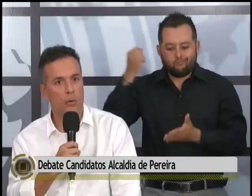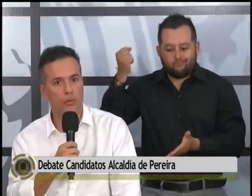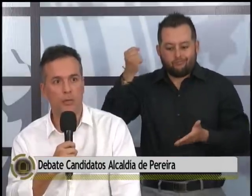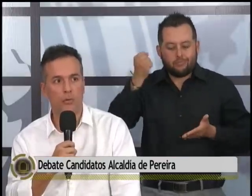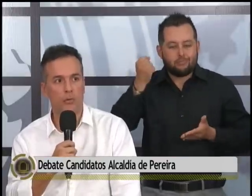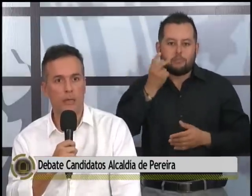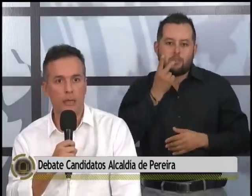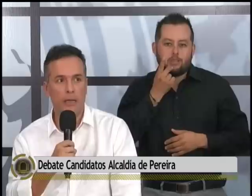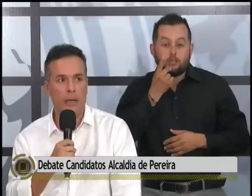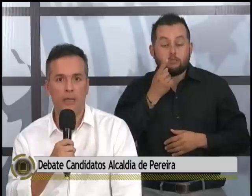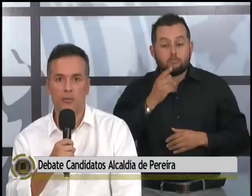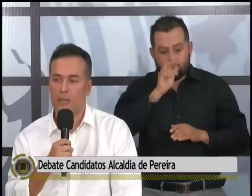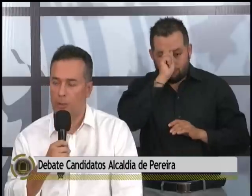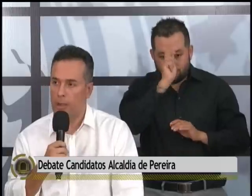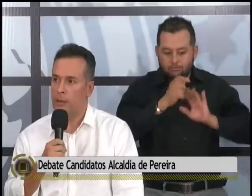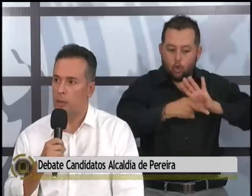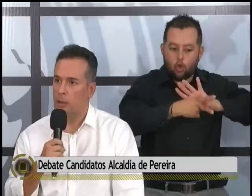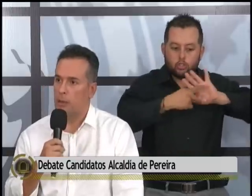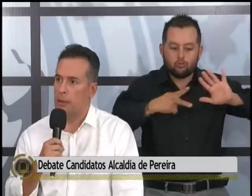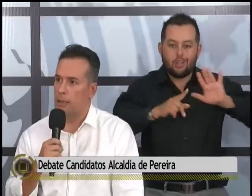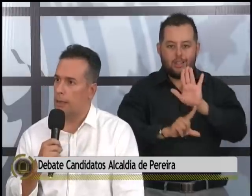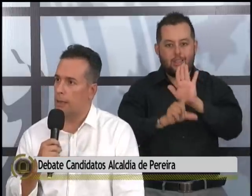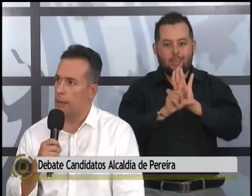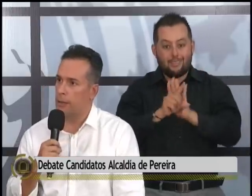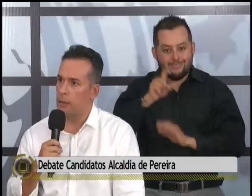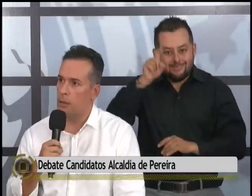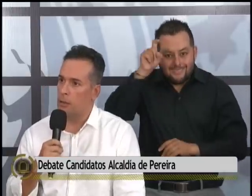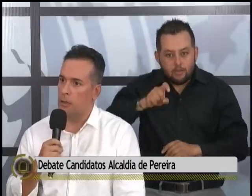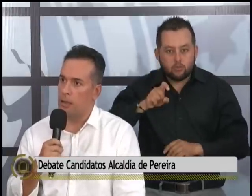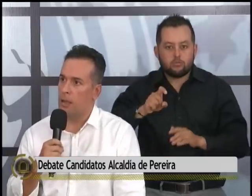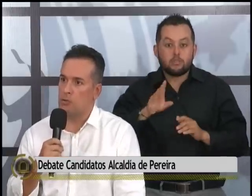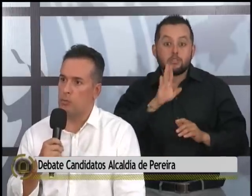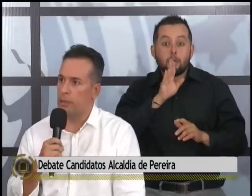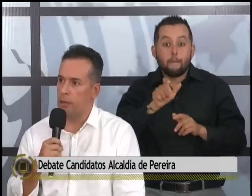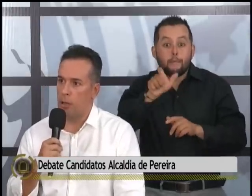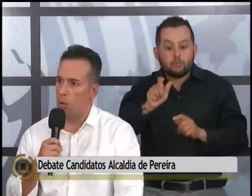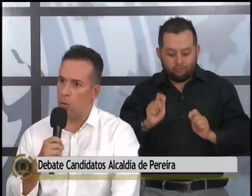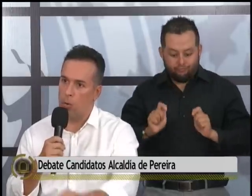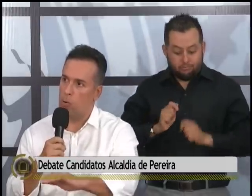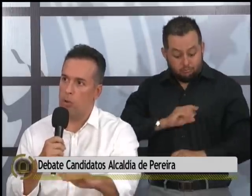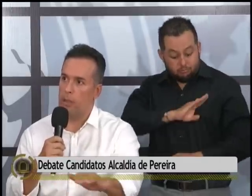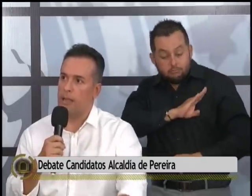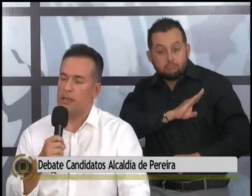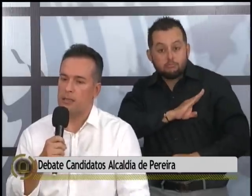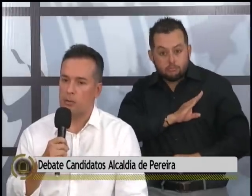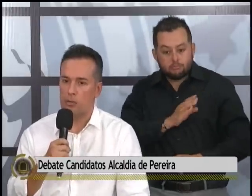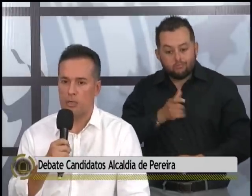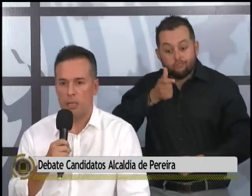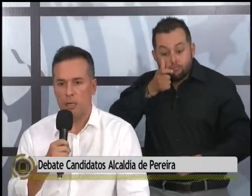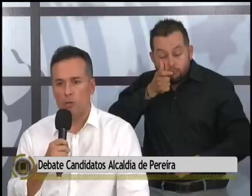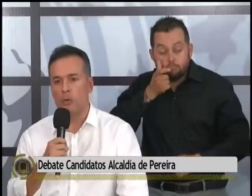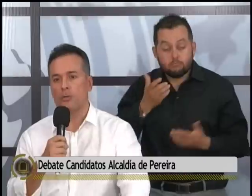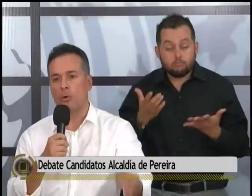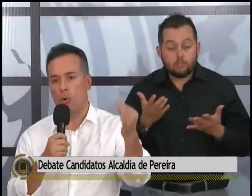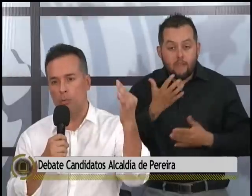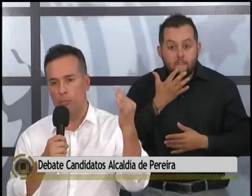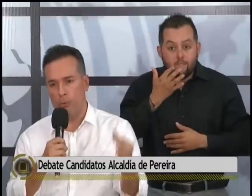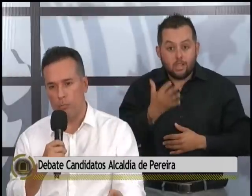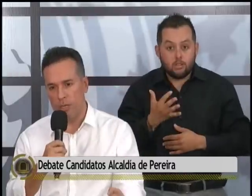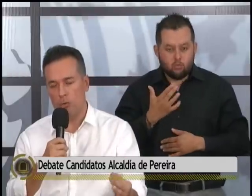mandato constitucional y legal, y es un deber que el alcalde tiene que asumir con lujo de detalles. Entonces,